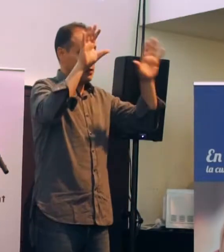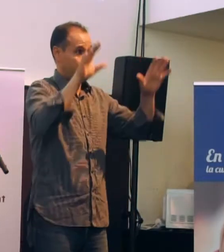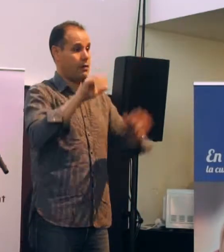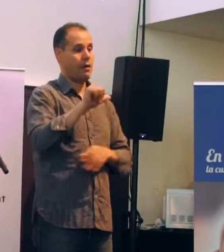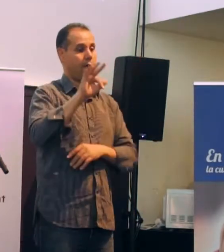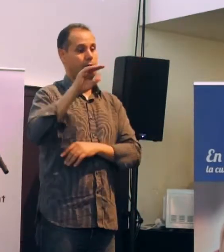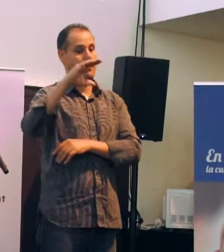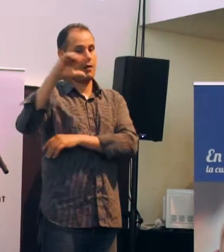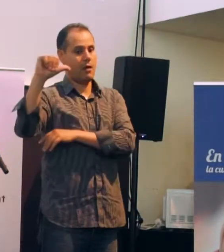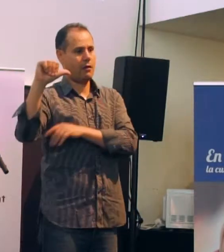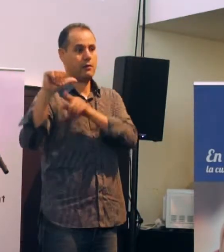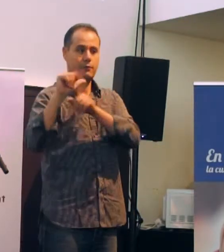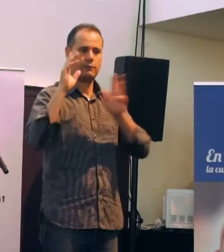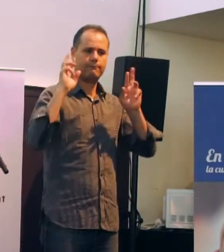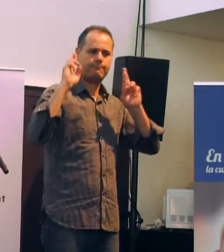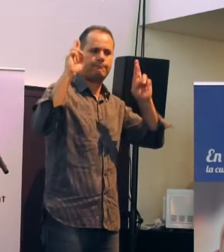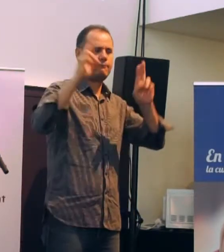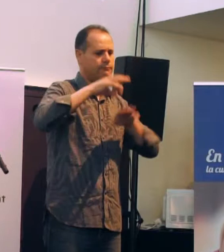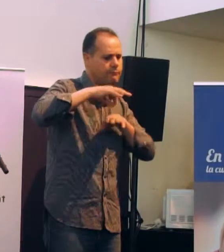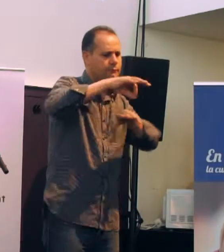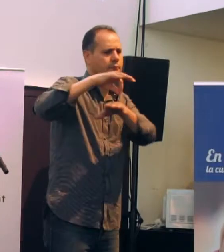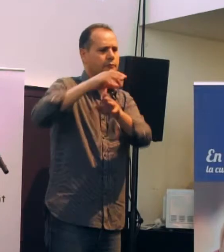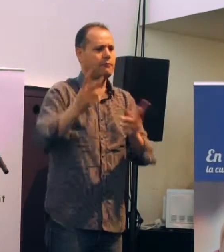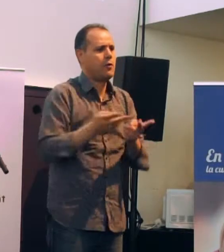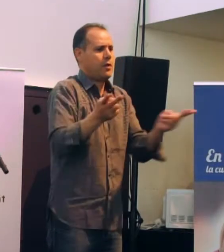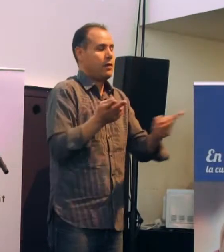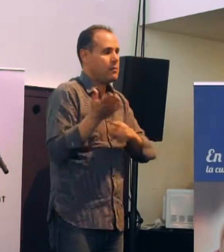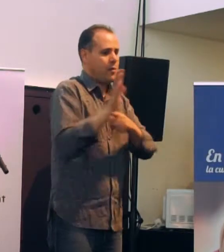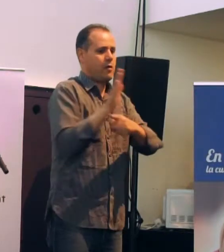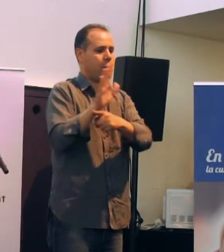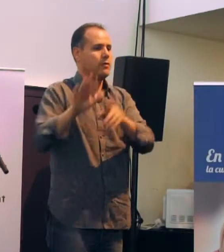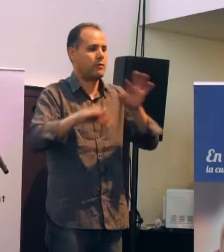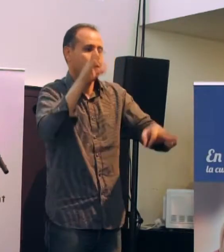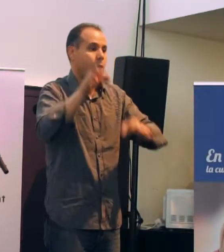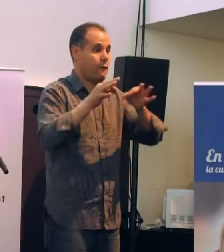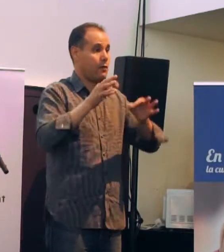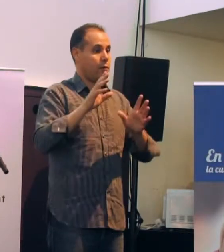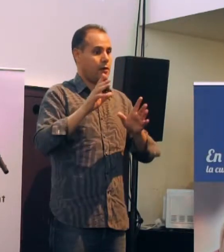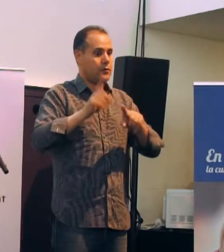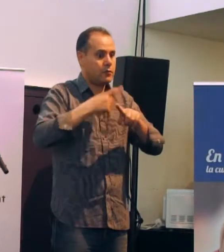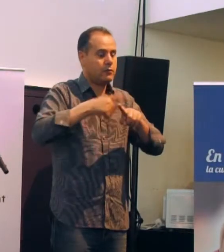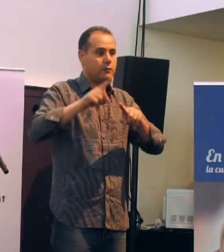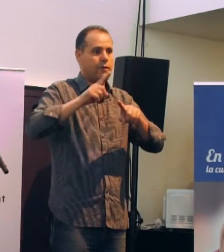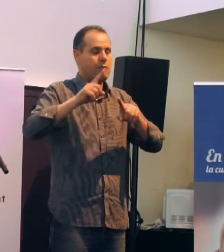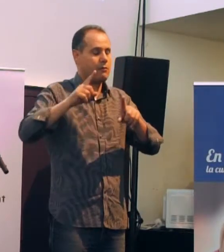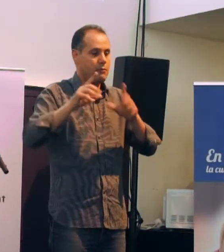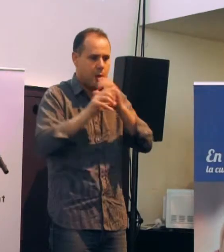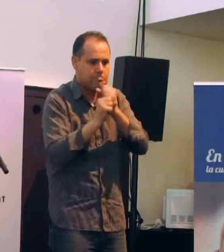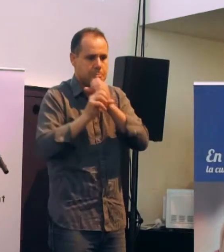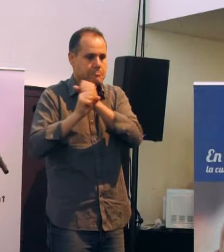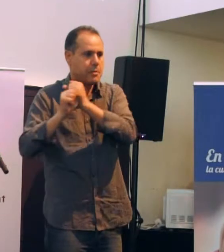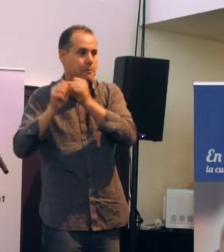l'AFCA, nous espérons accompagner les publics pour découvrir de nombreuses œuvres inédites et rarement diffusées à travers une programmation